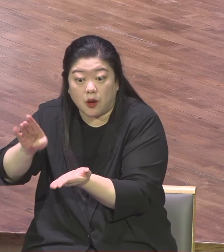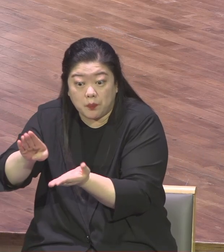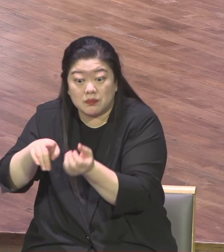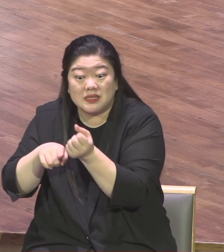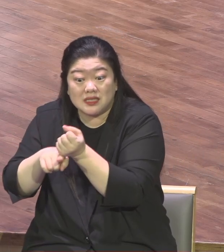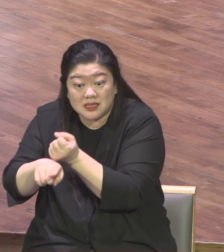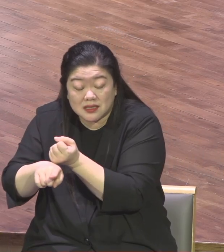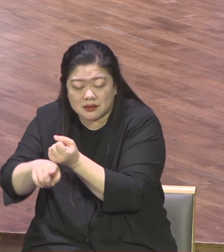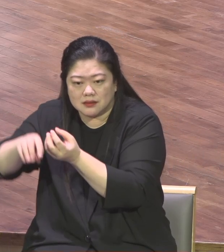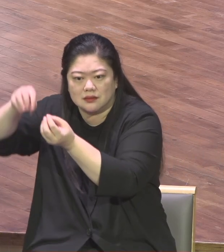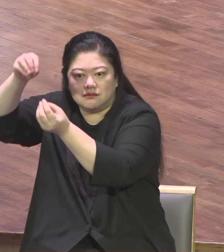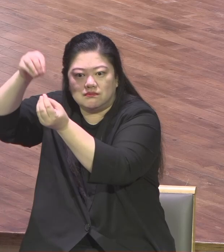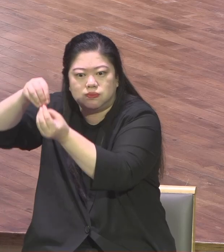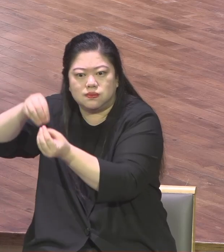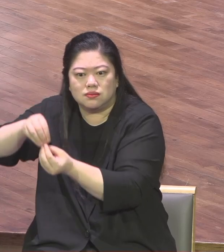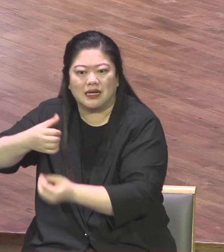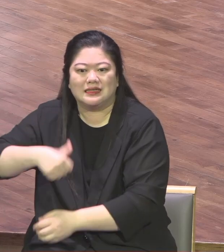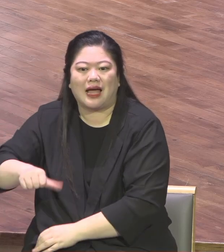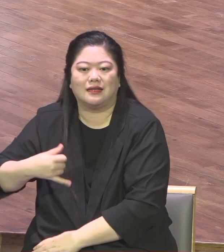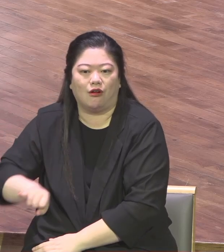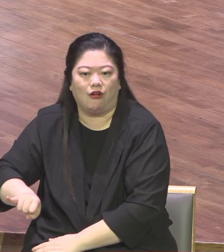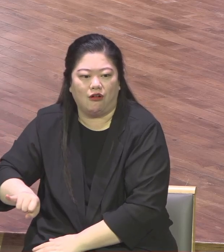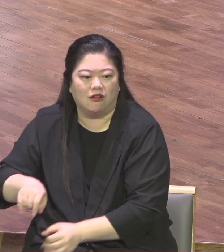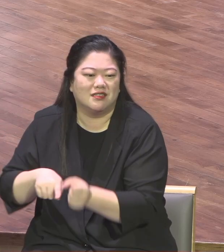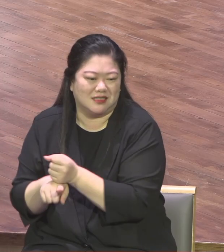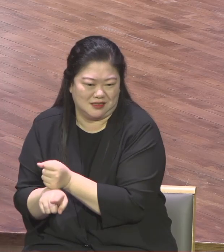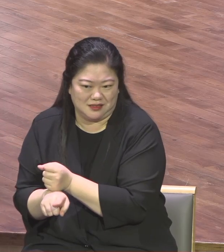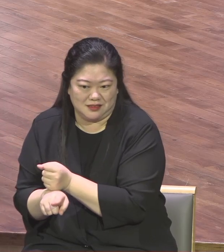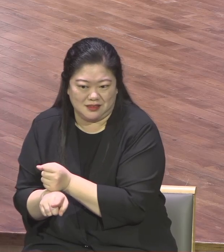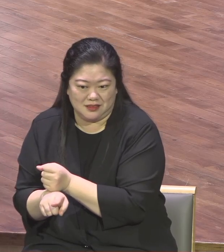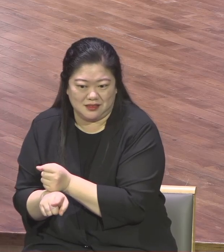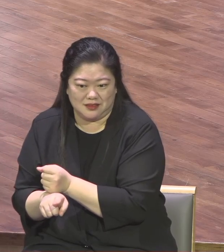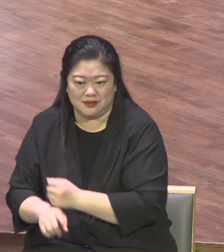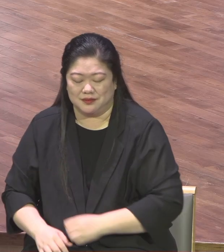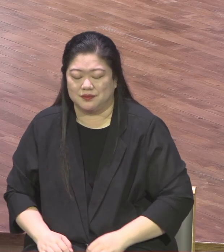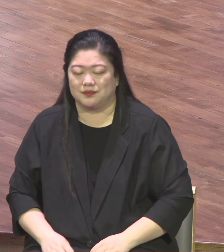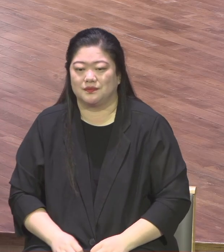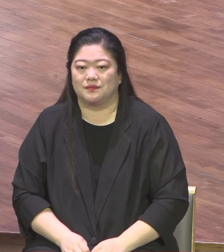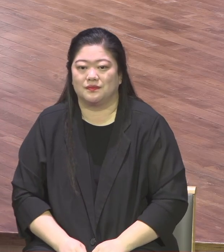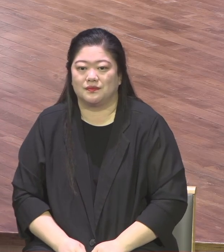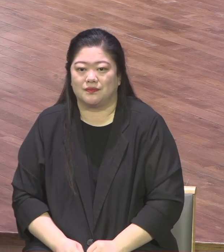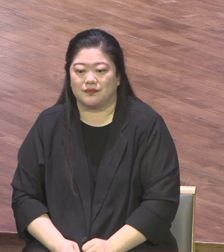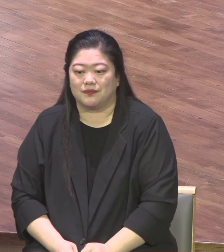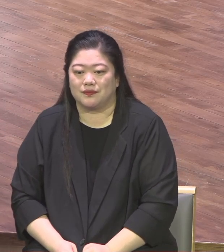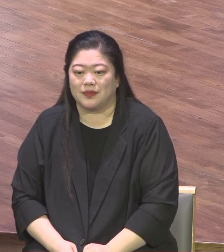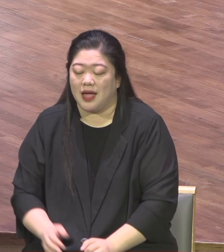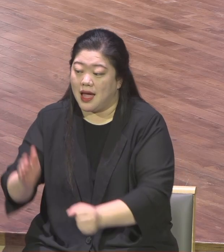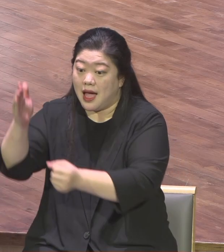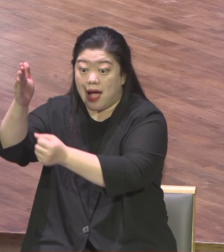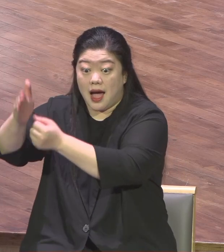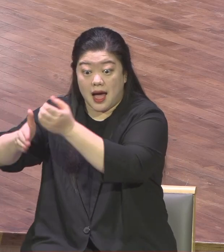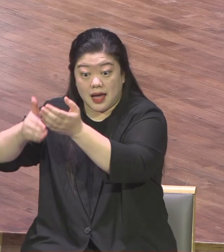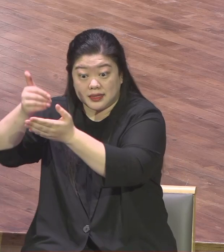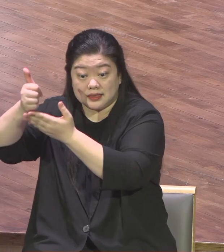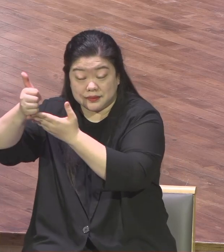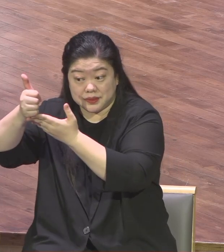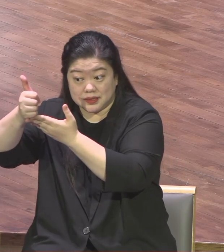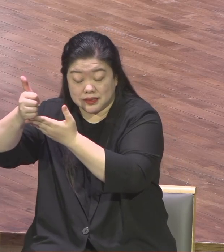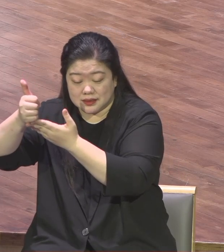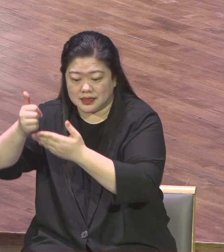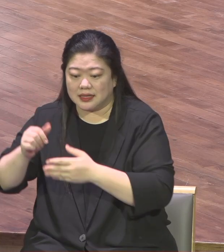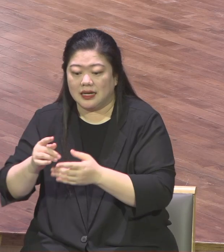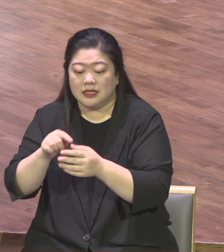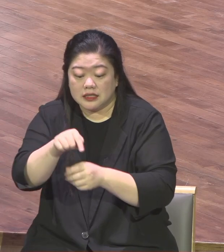의미가 있어요. 시편 127편 3절에 보면 자식들은 뭐요? 하나님께서 부모에게 주신